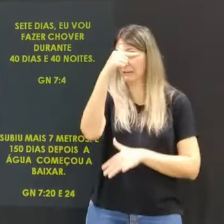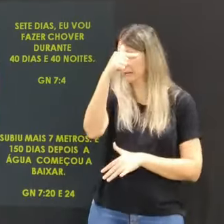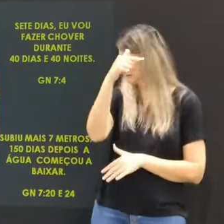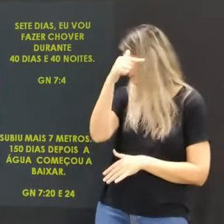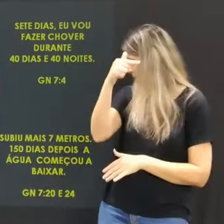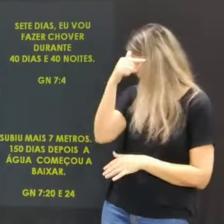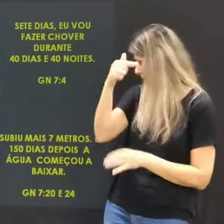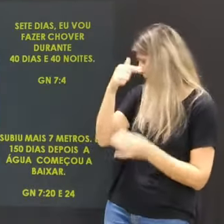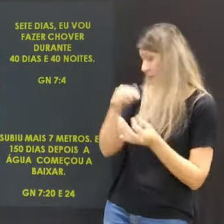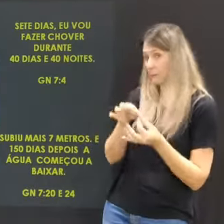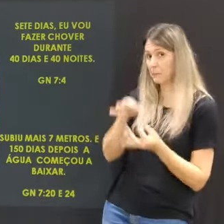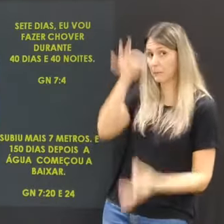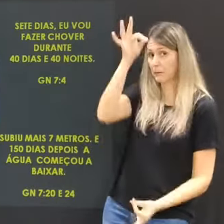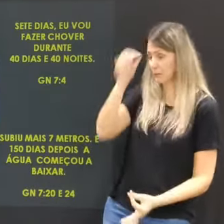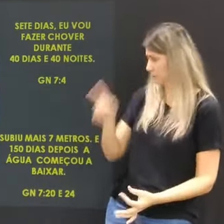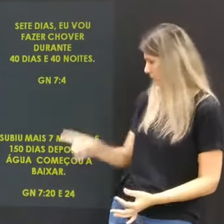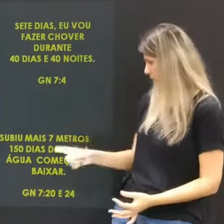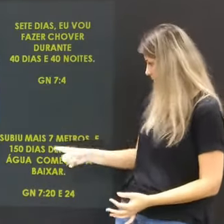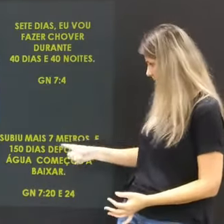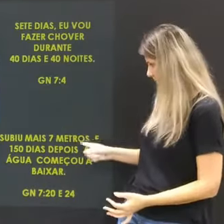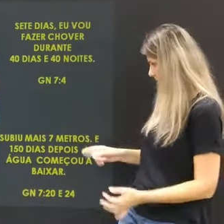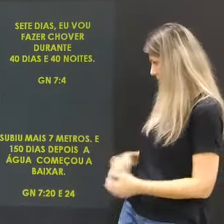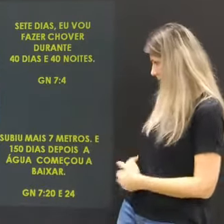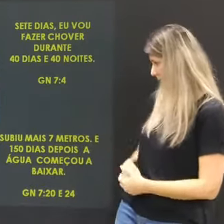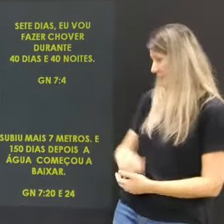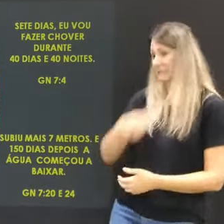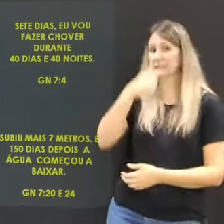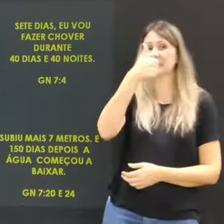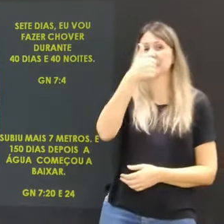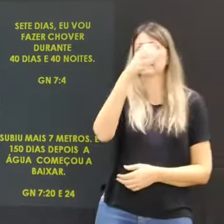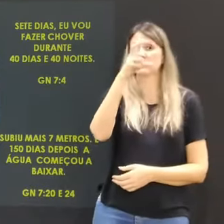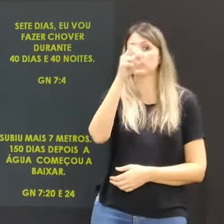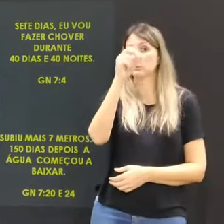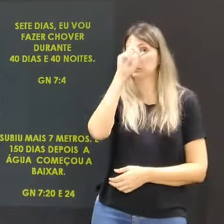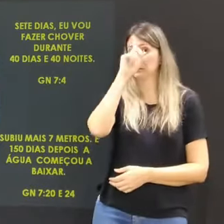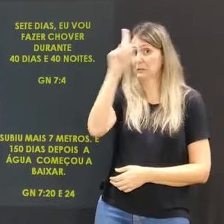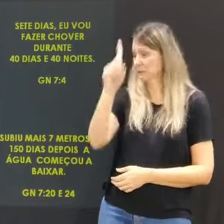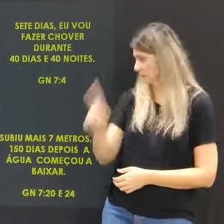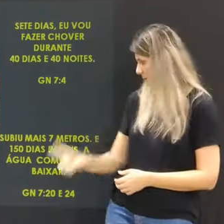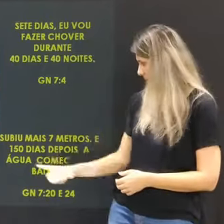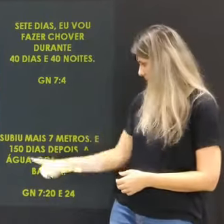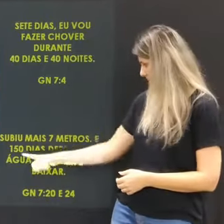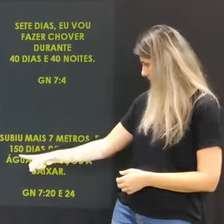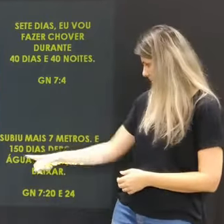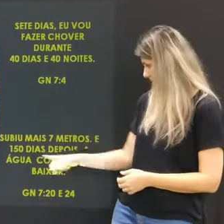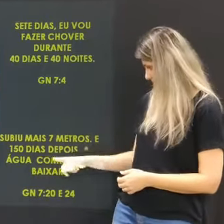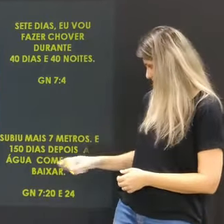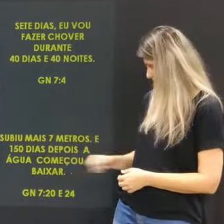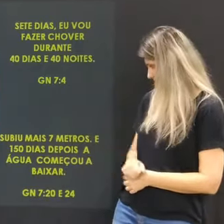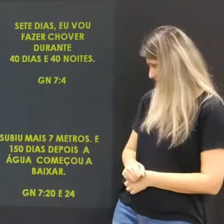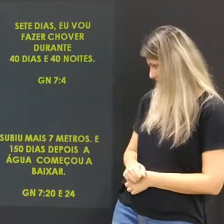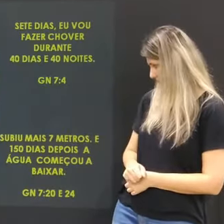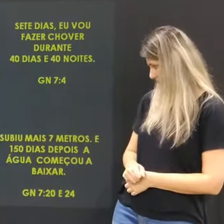chuva. Subiu 7 metros e 150 dias depois, a água